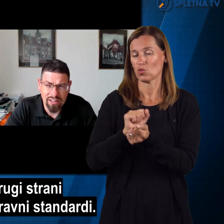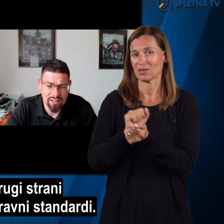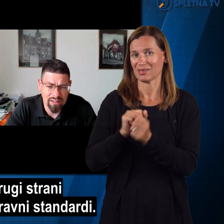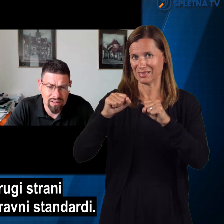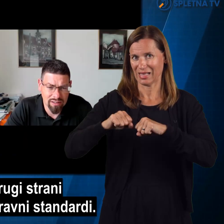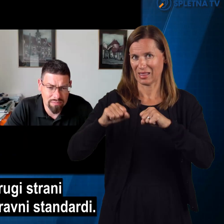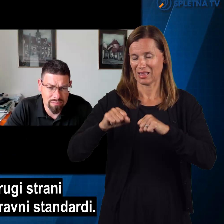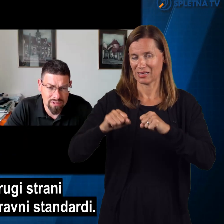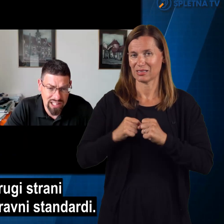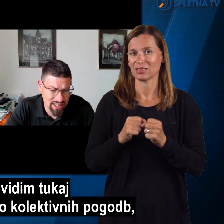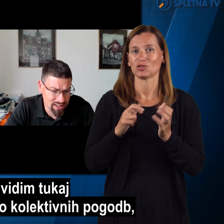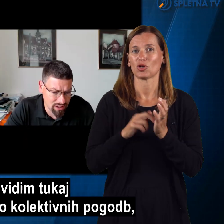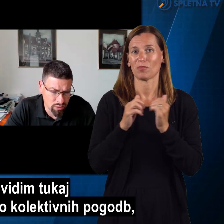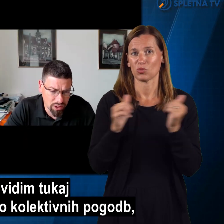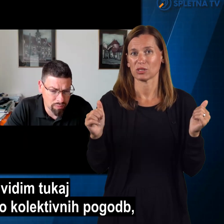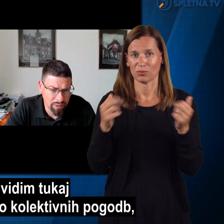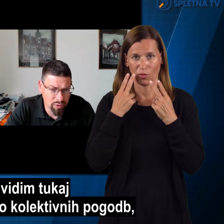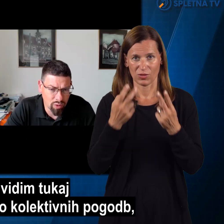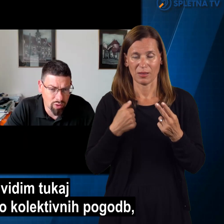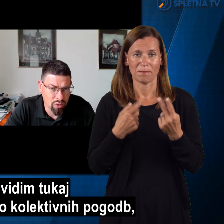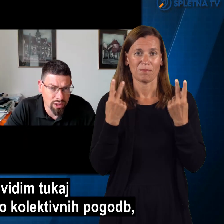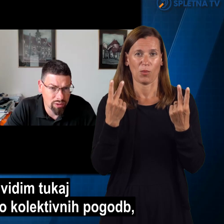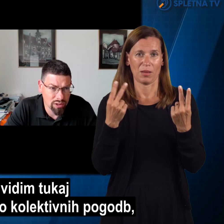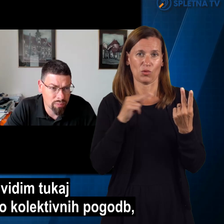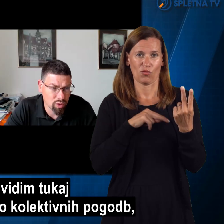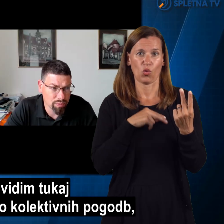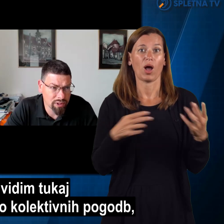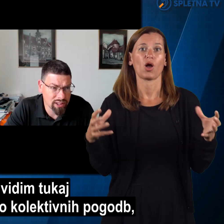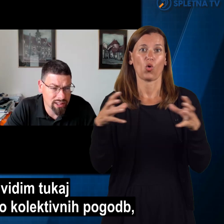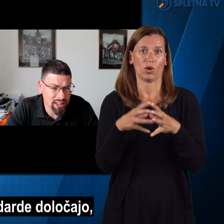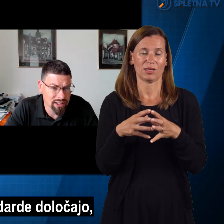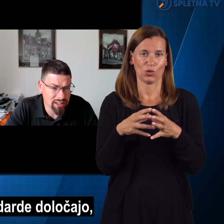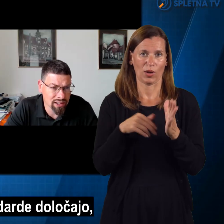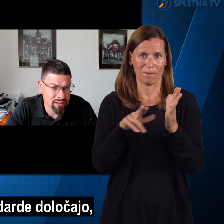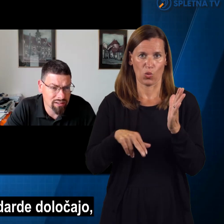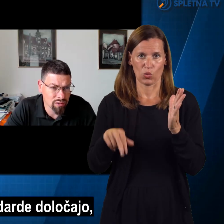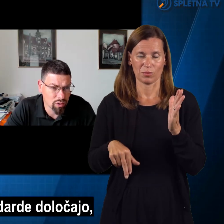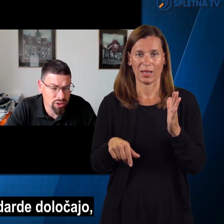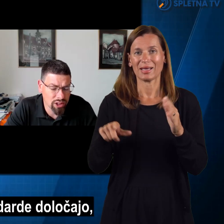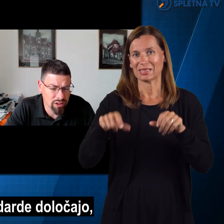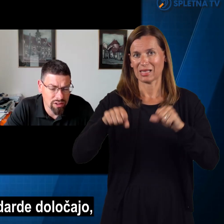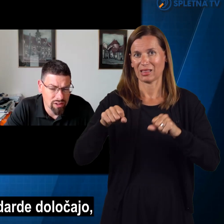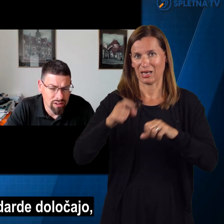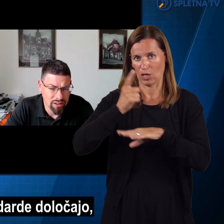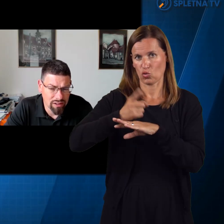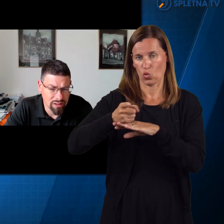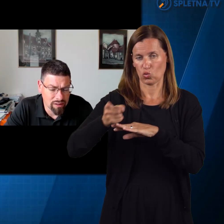standardi. Zlasti vidim tukaj pomembno vlogo kolektivnih pogodb, ki te standarde določajo.